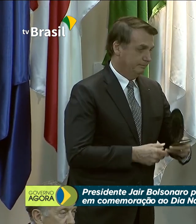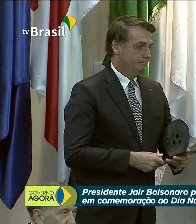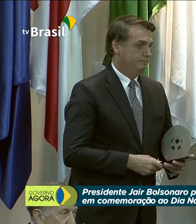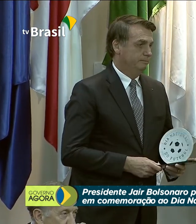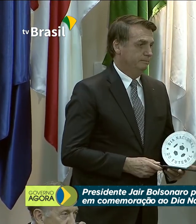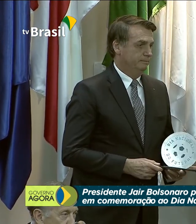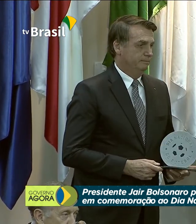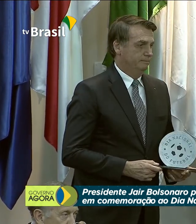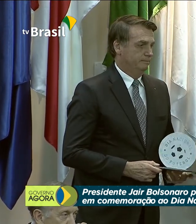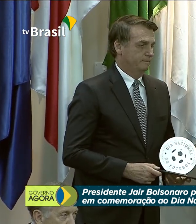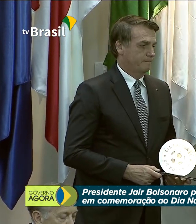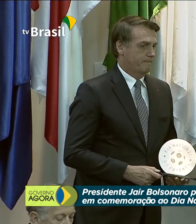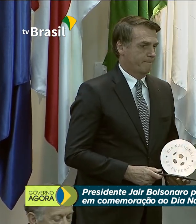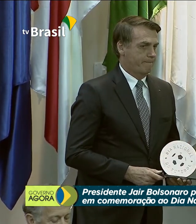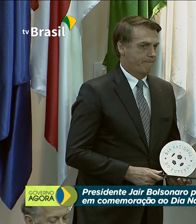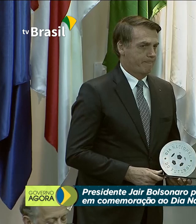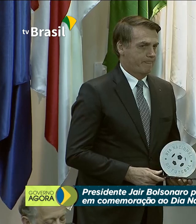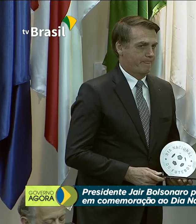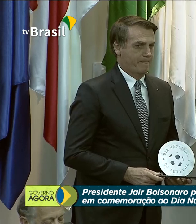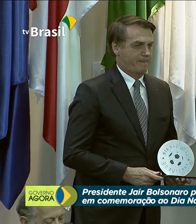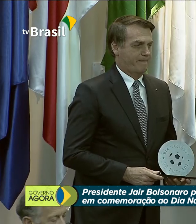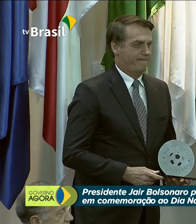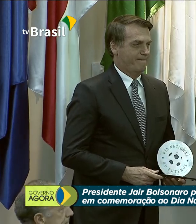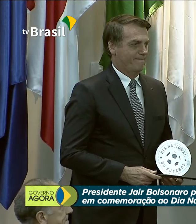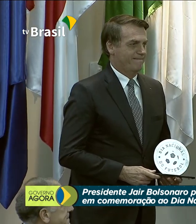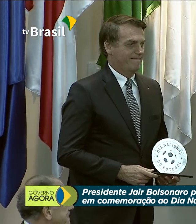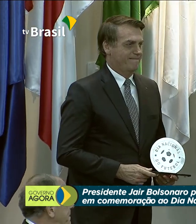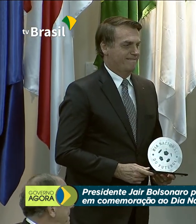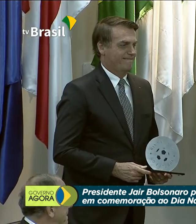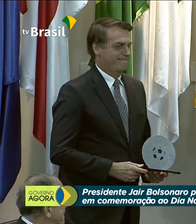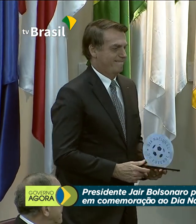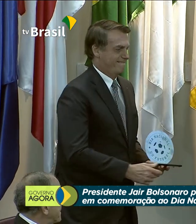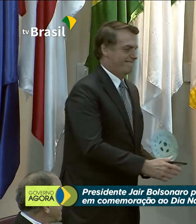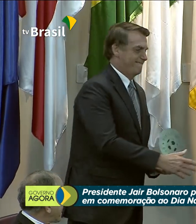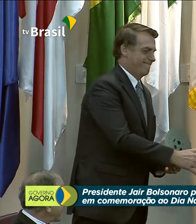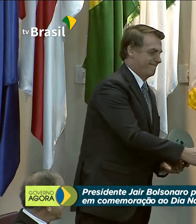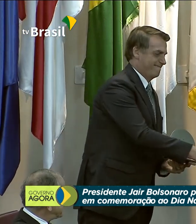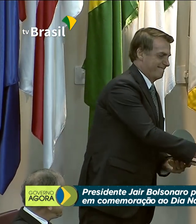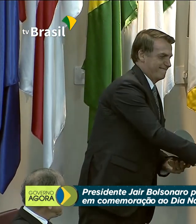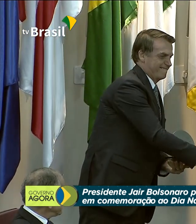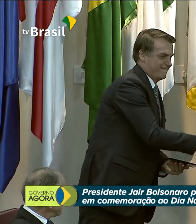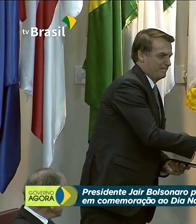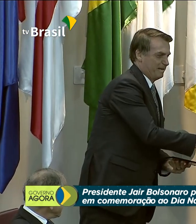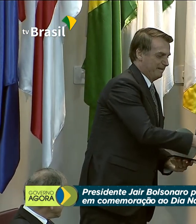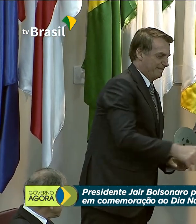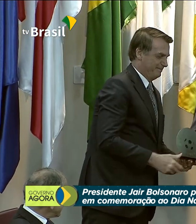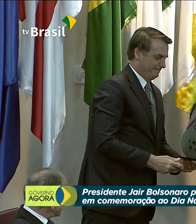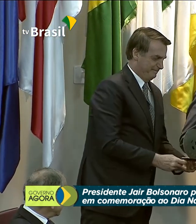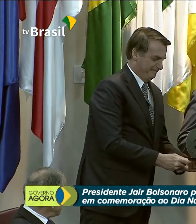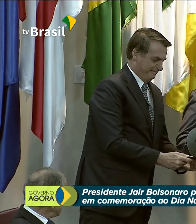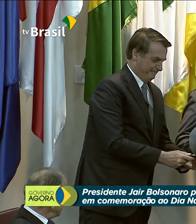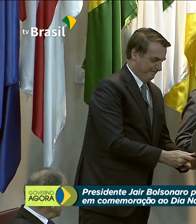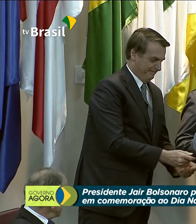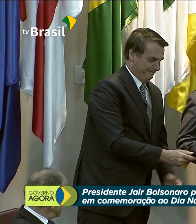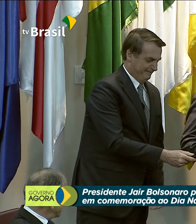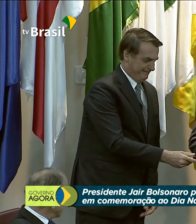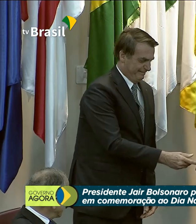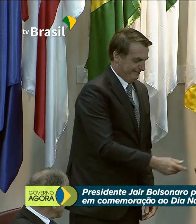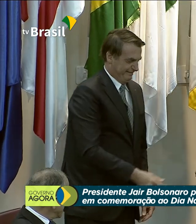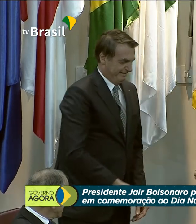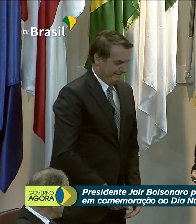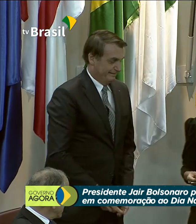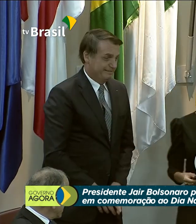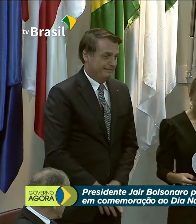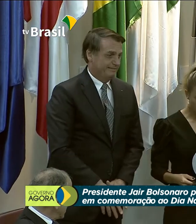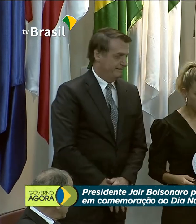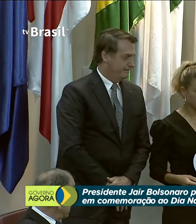de 1987. A lateral esquerda vestiu a camisa da seleção brasileira durante a Copa do Mundo de Futebol Feminino, disputada neste